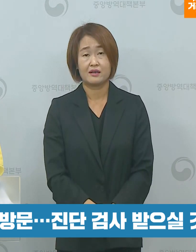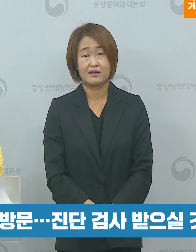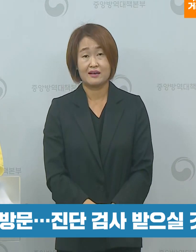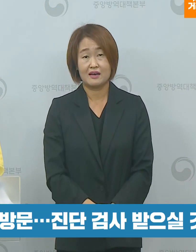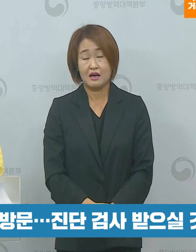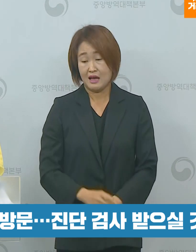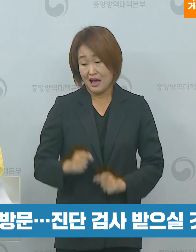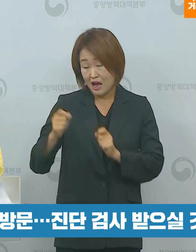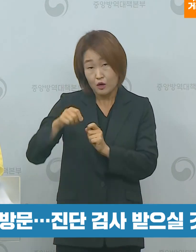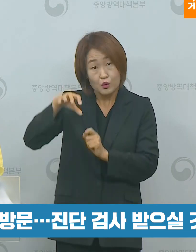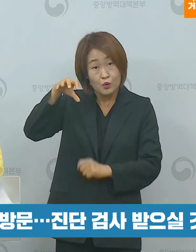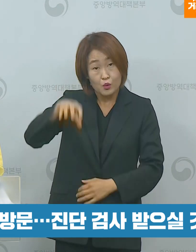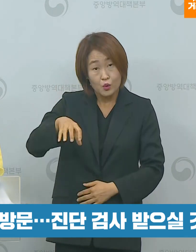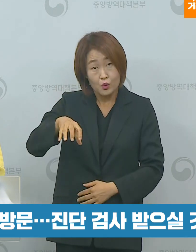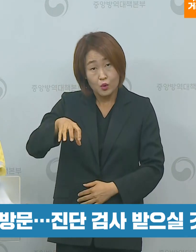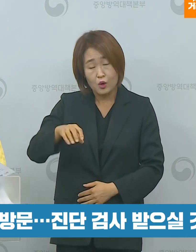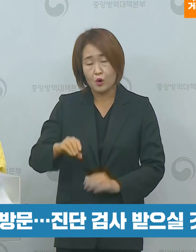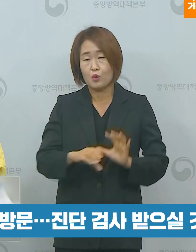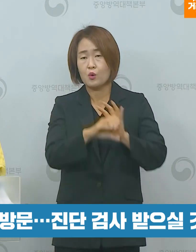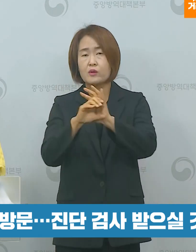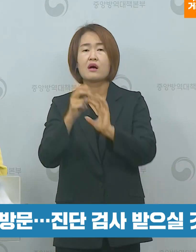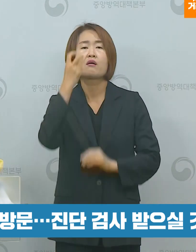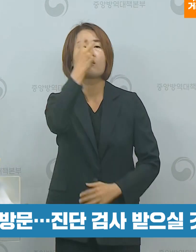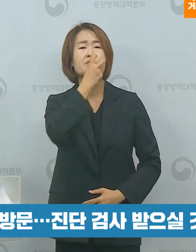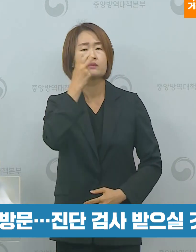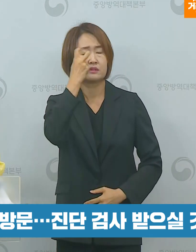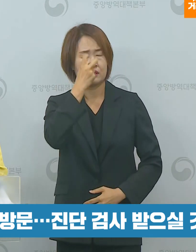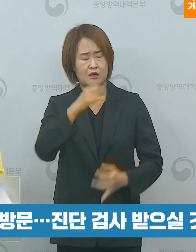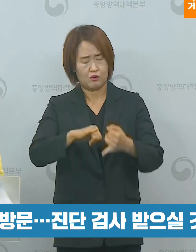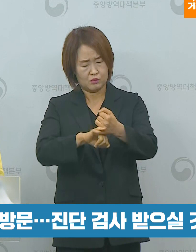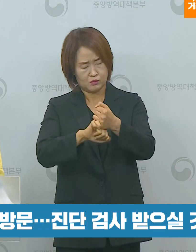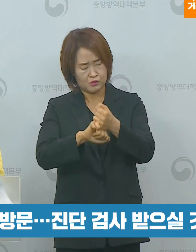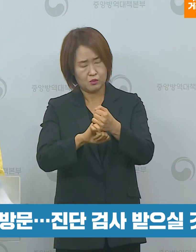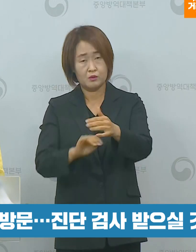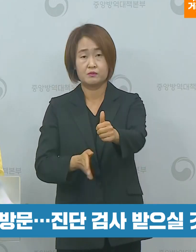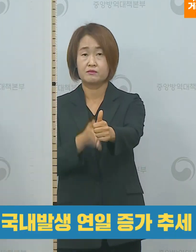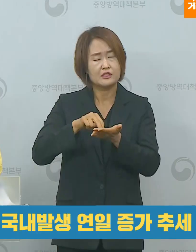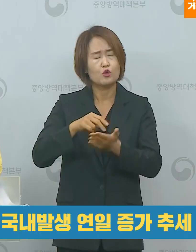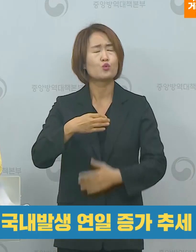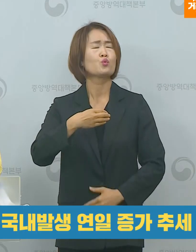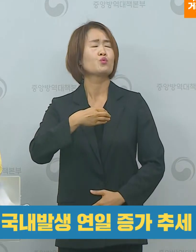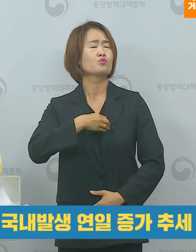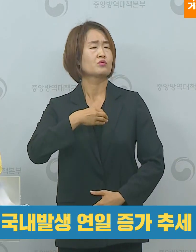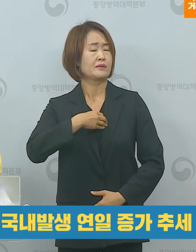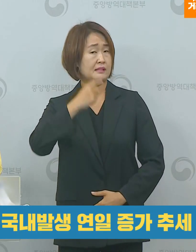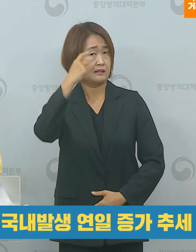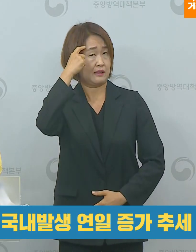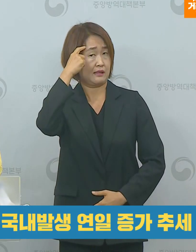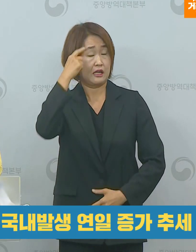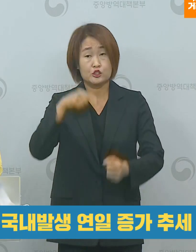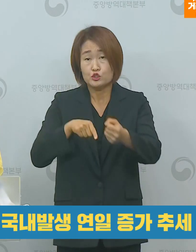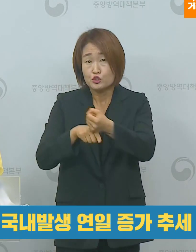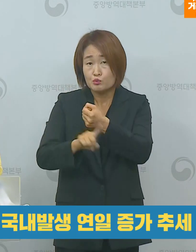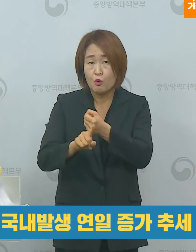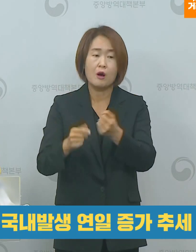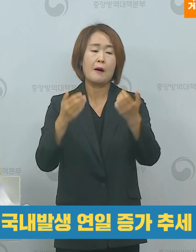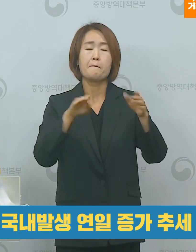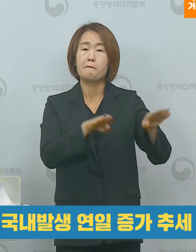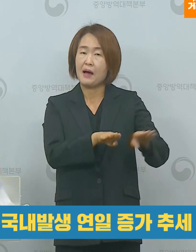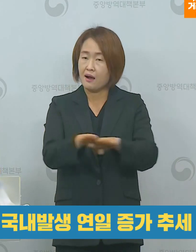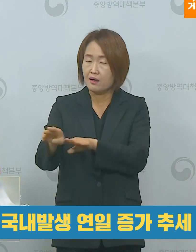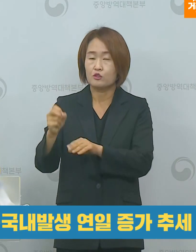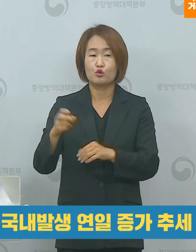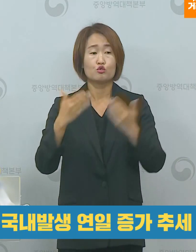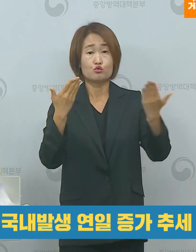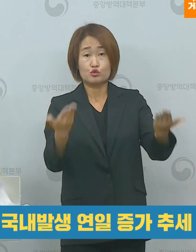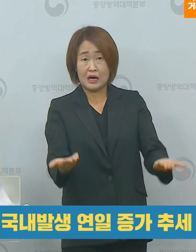인근의 선별진료소를 방문해서 검사를 받아주시기 바랍니다. 방학과 휴가철을 맞아서